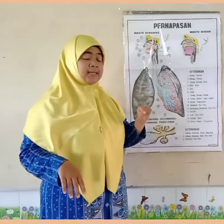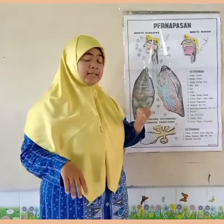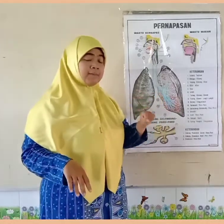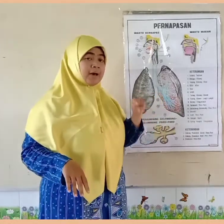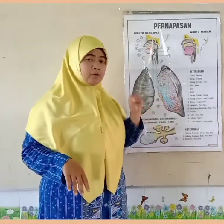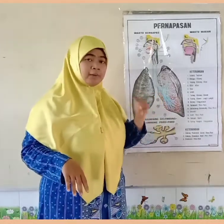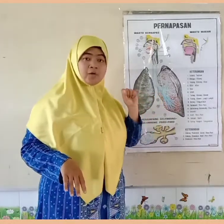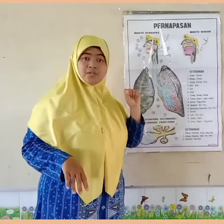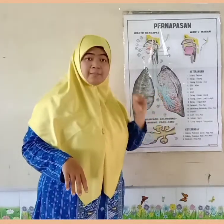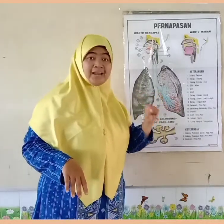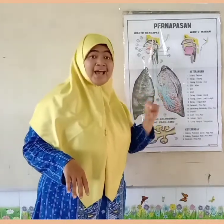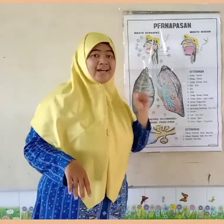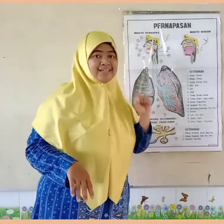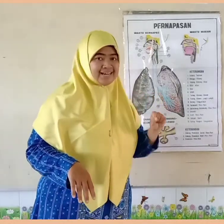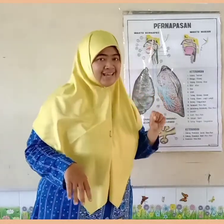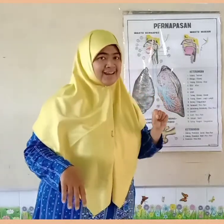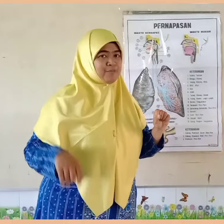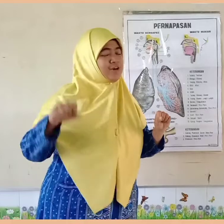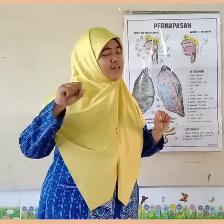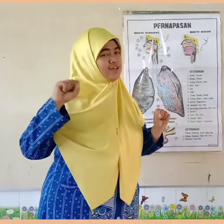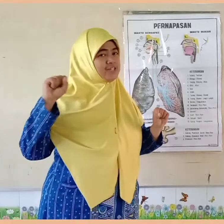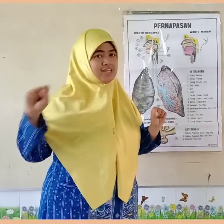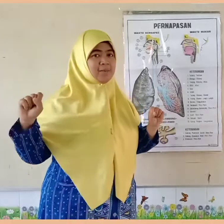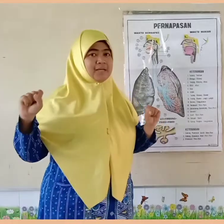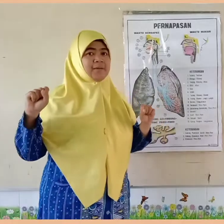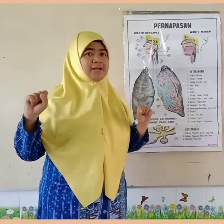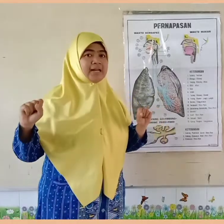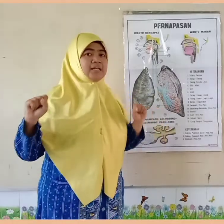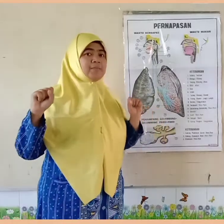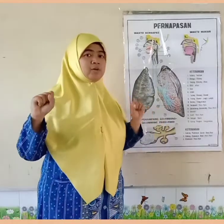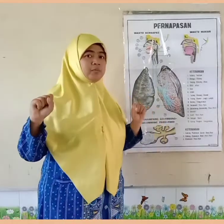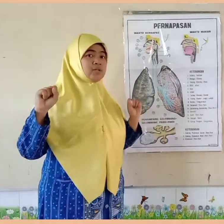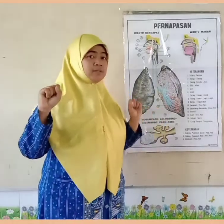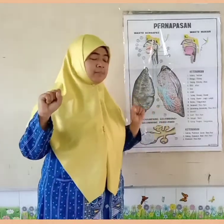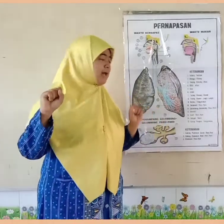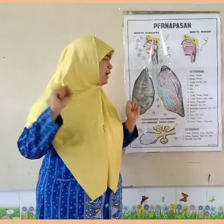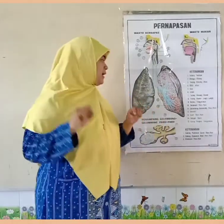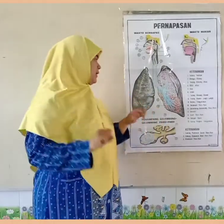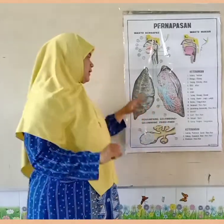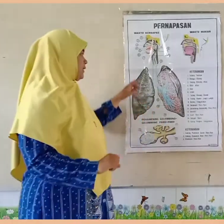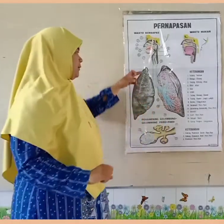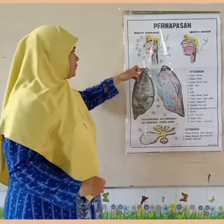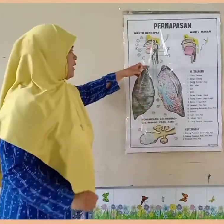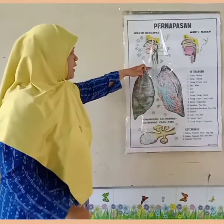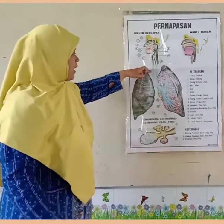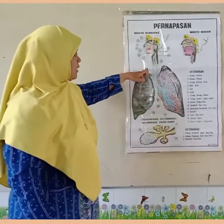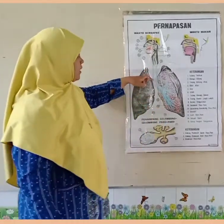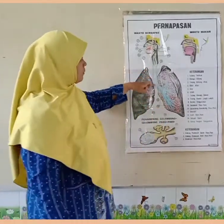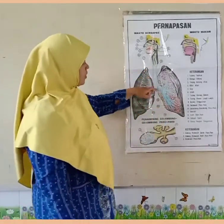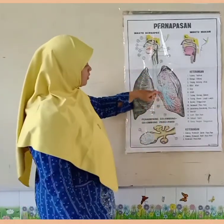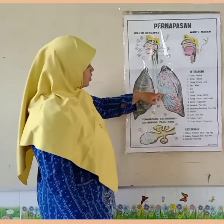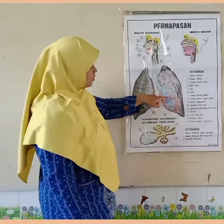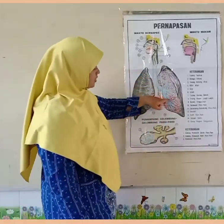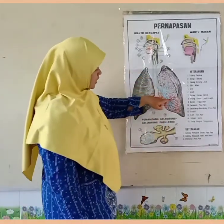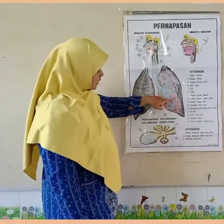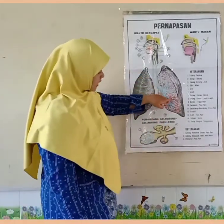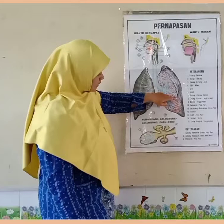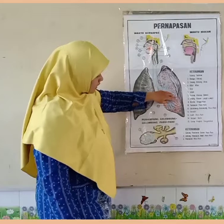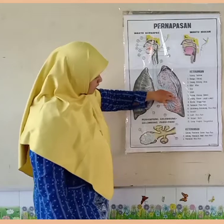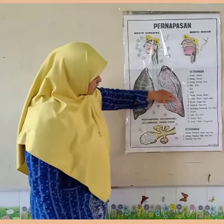di paru-paru sebelah kanan. Bronkiolus kiri berarti berada di paru-paru sebelah kiri. Nah, dari bronkiolus ini nanti dia